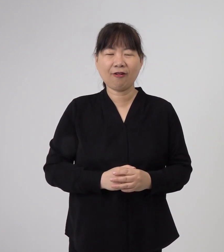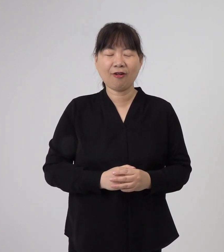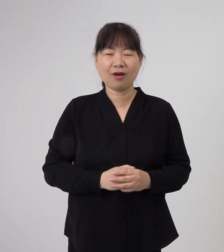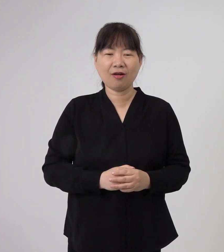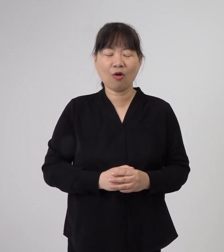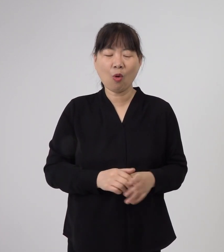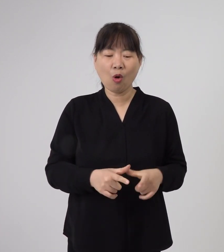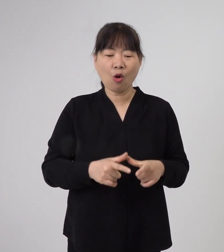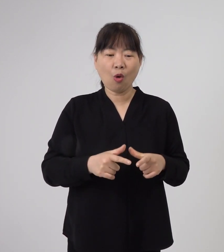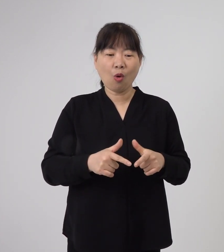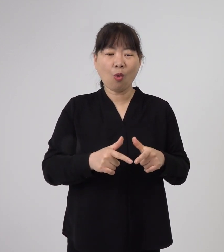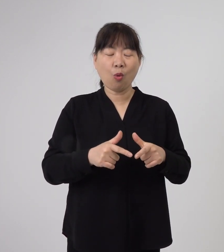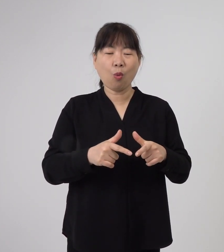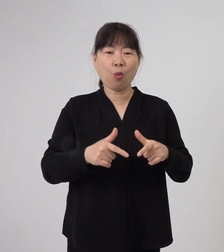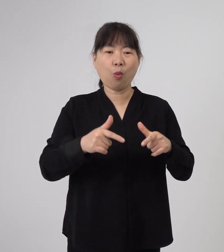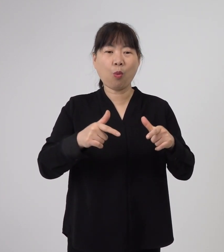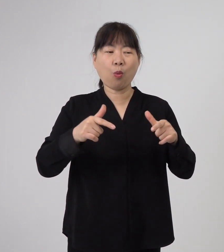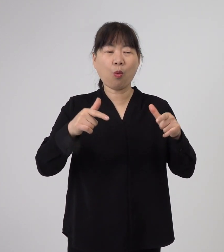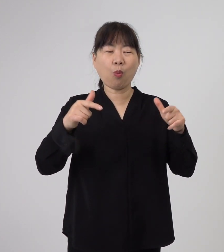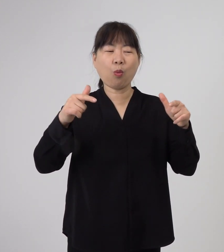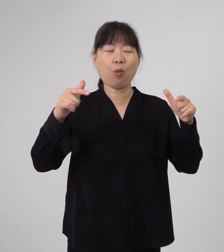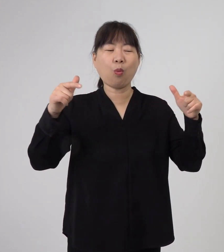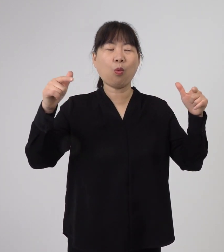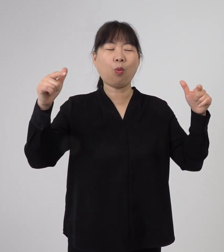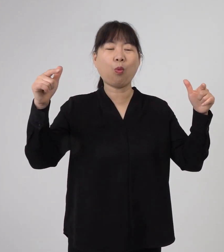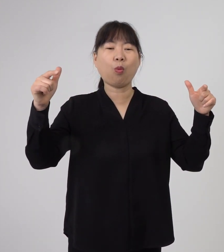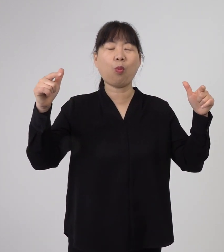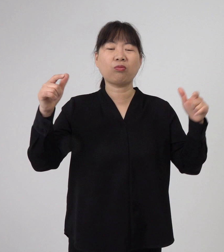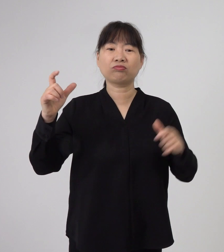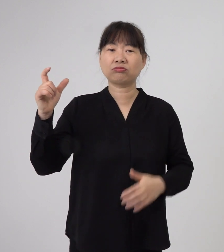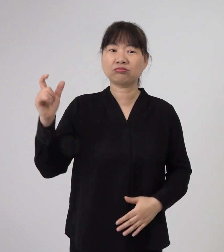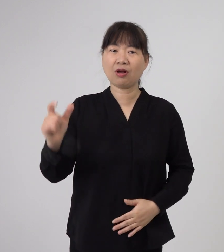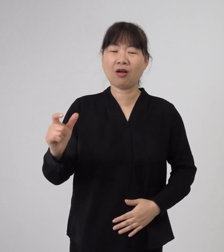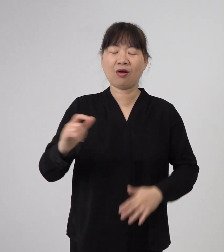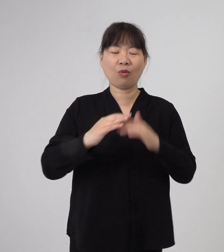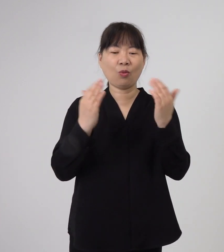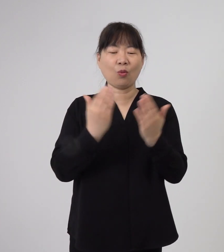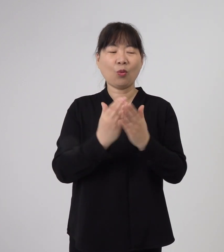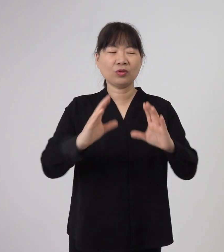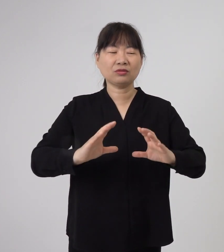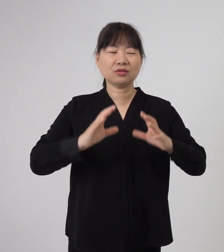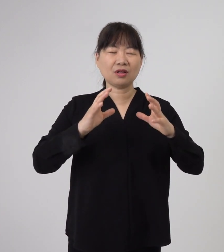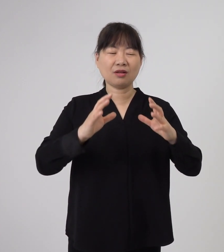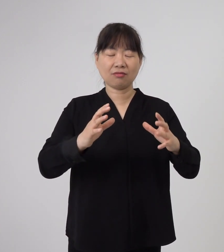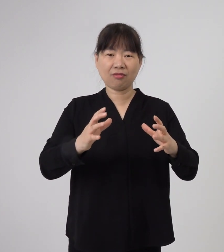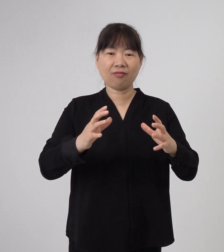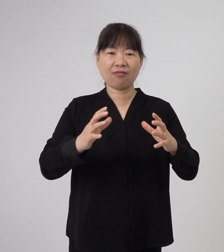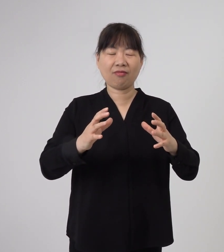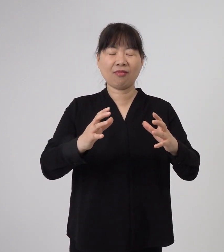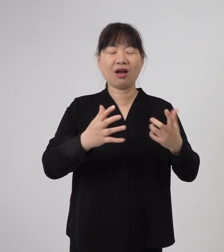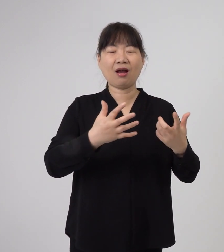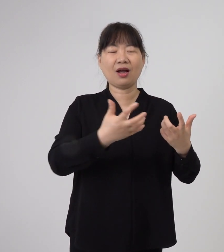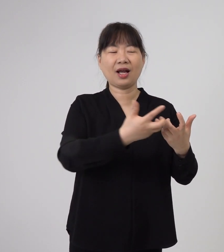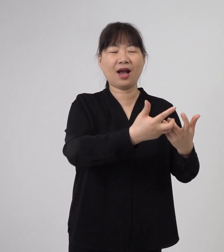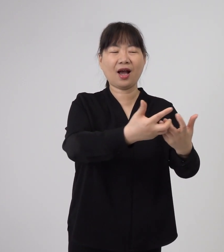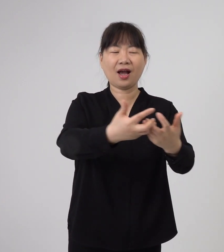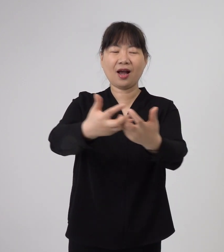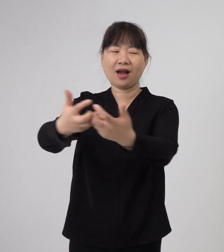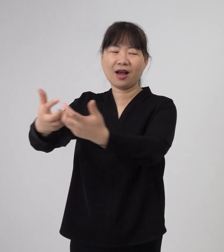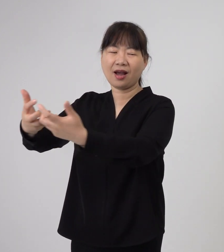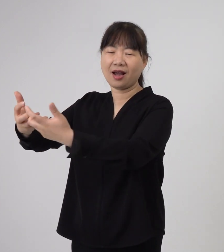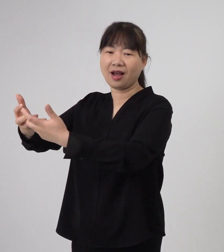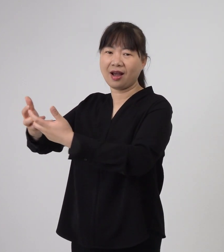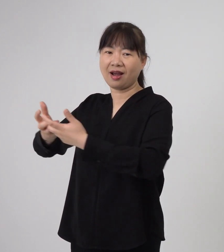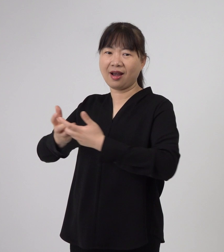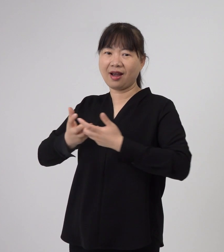생육하고 불어나 번성하고 매우 강하여 온 땅에 어떻게 되었더라? 가득하게 되었더라.